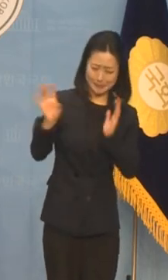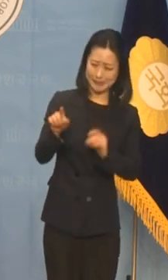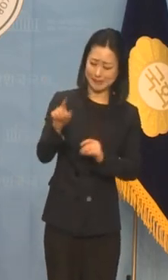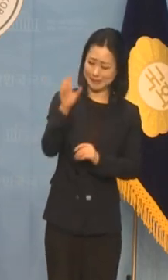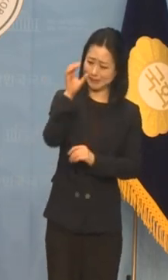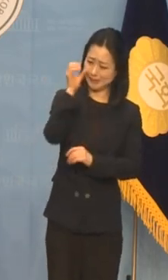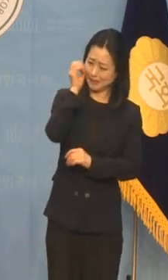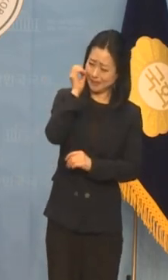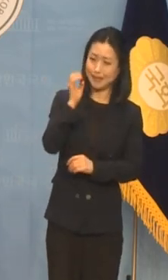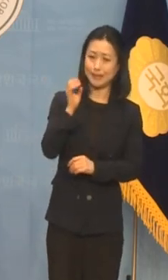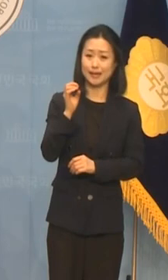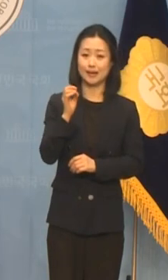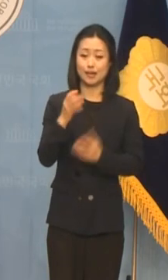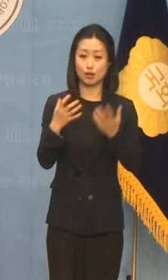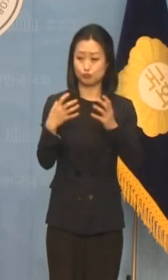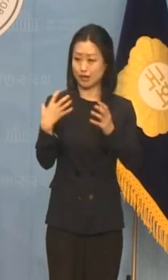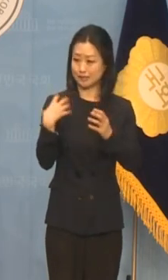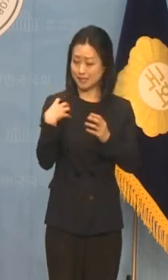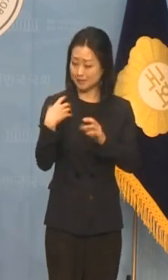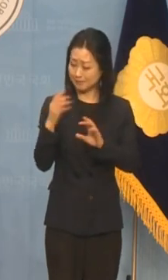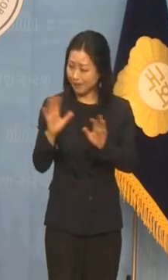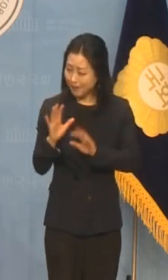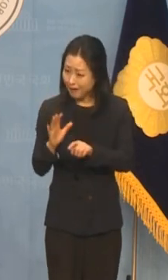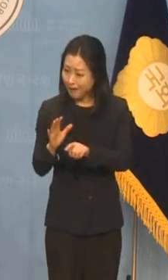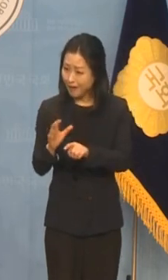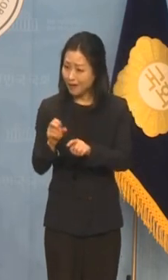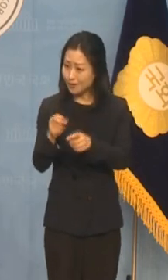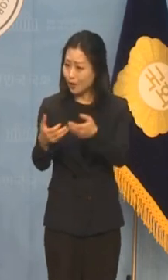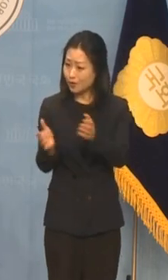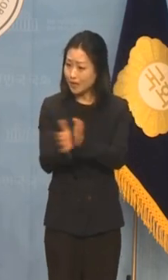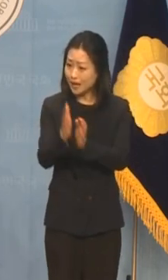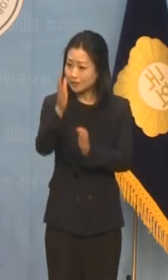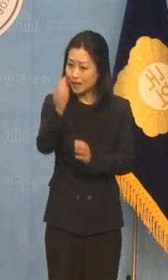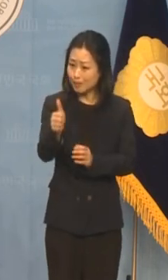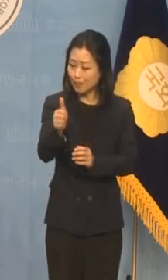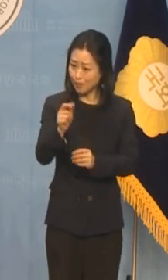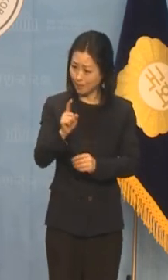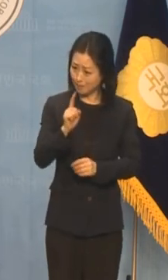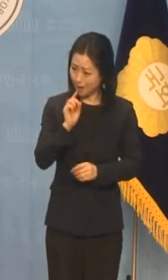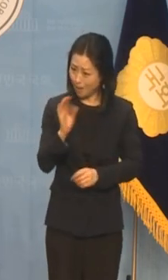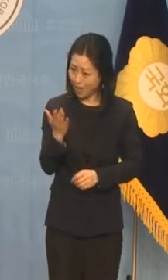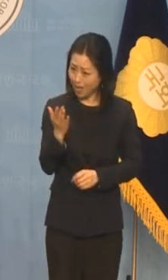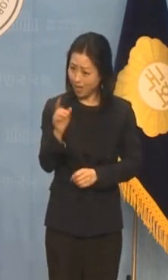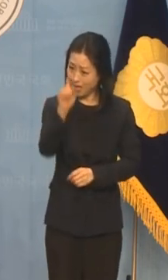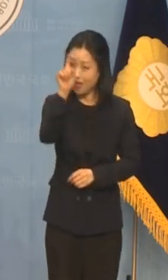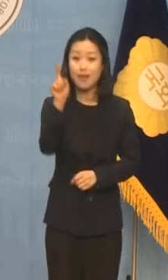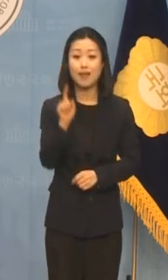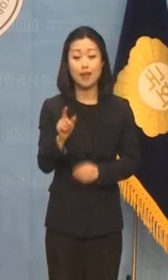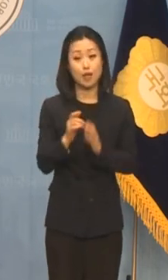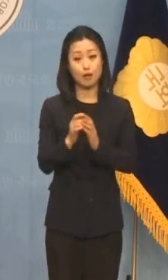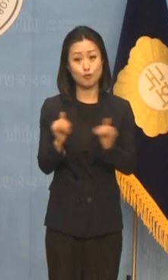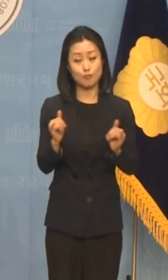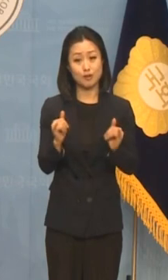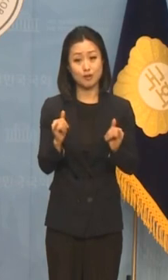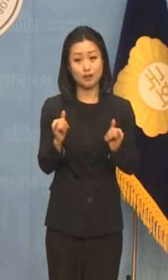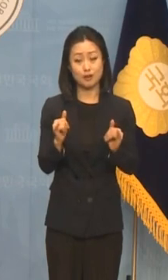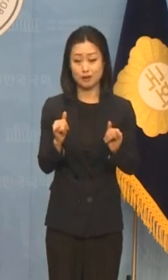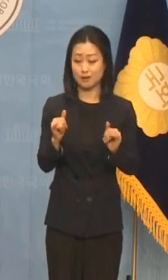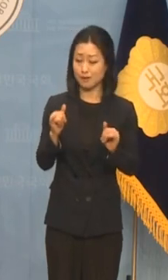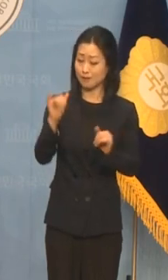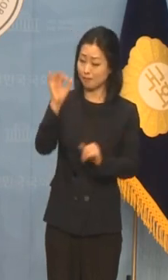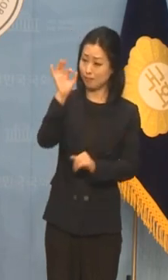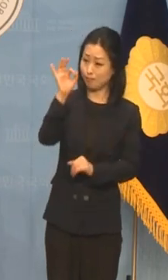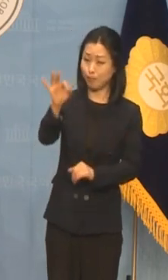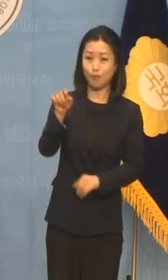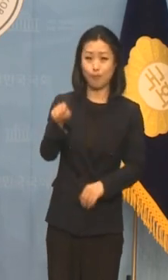처음입니다 국정의 책임을 느끼지 못하는 집권 여당의 대표라이 지금 우리 국민들은 무엇을 보고 있는